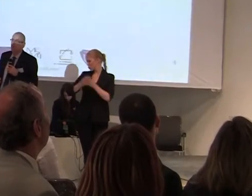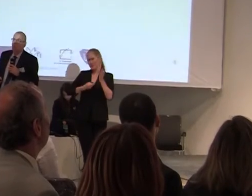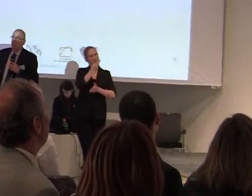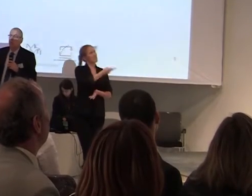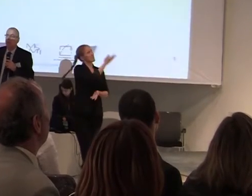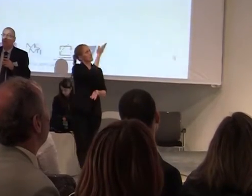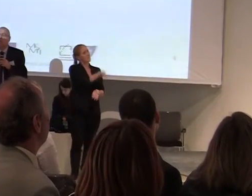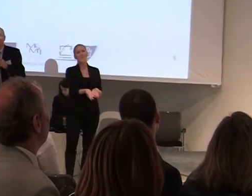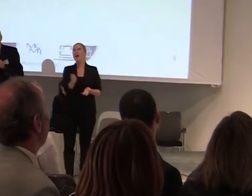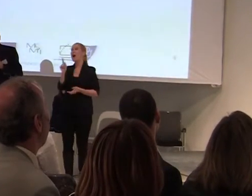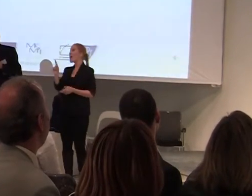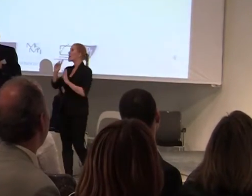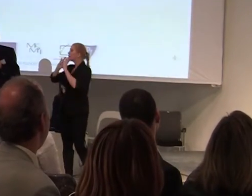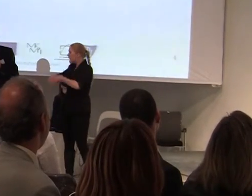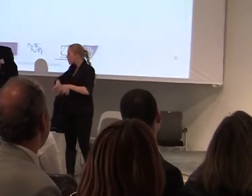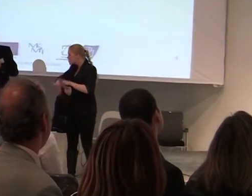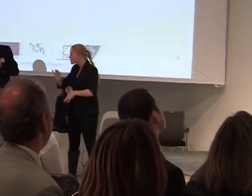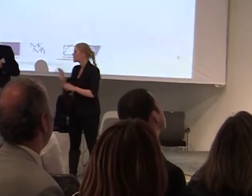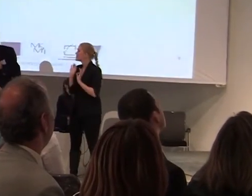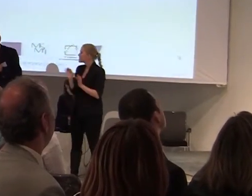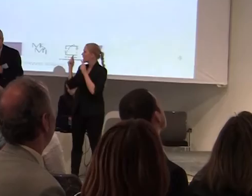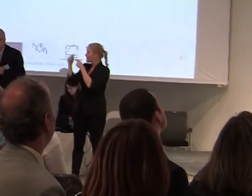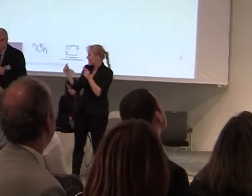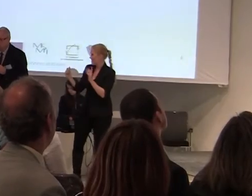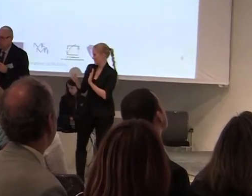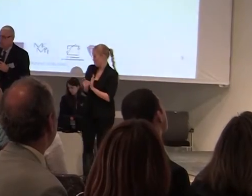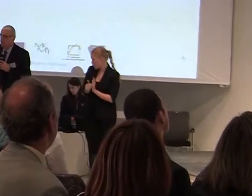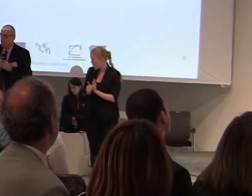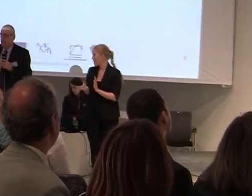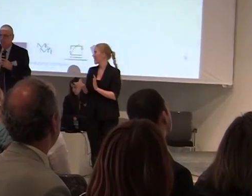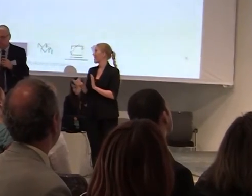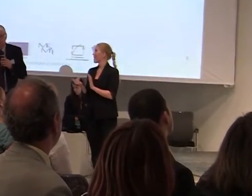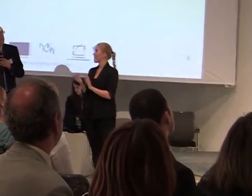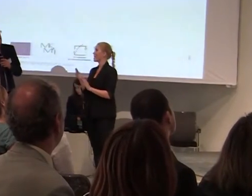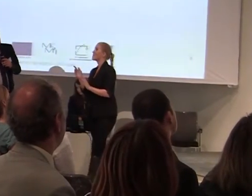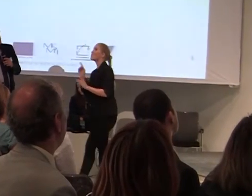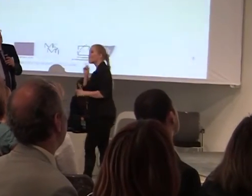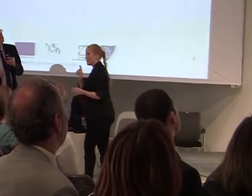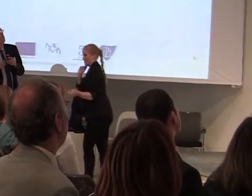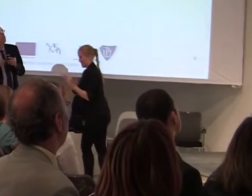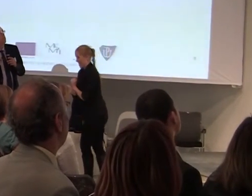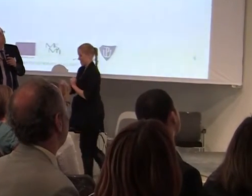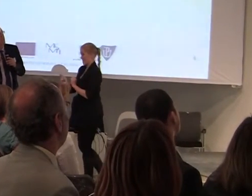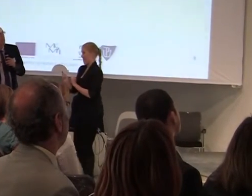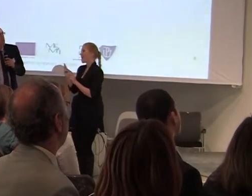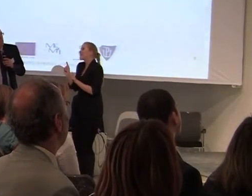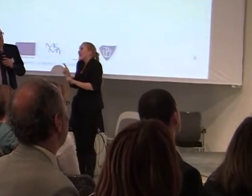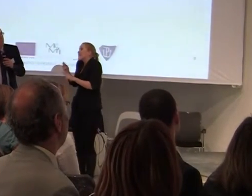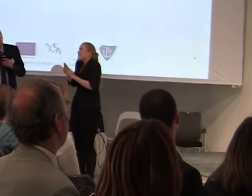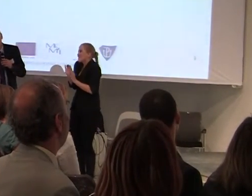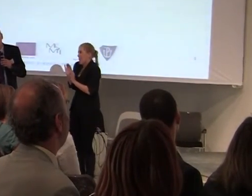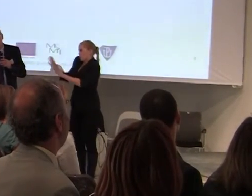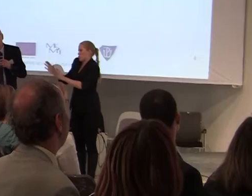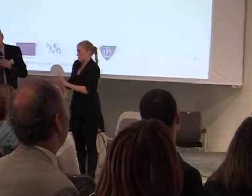věc. To, že tu diagnostiku speciálních vzdělávacích potřeb je třeba změnit a zlepšit a je tady